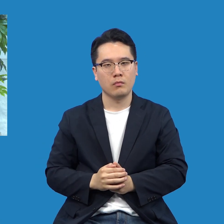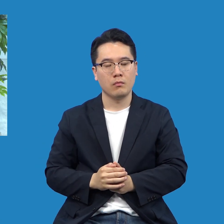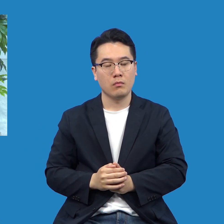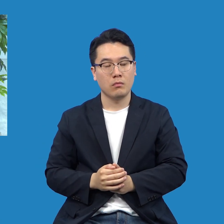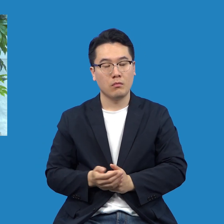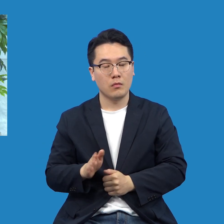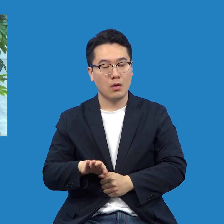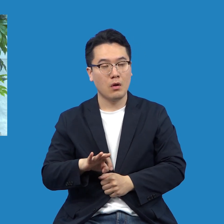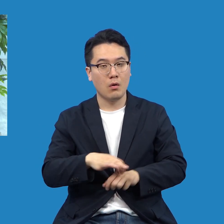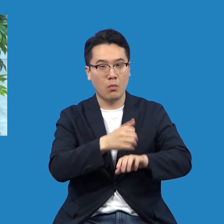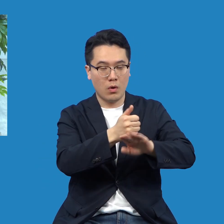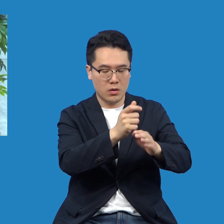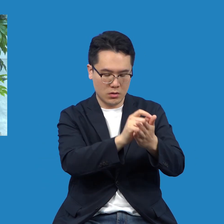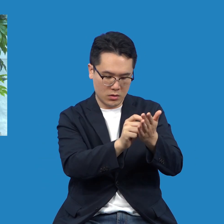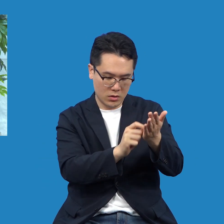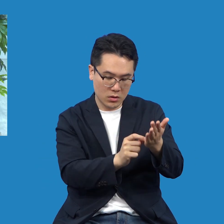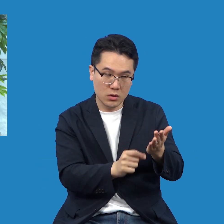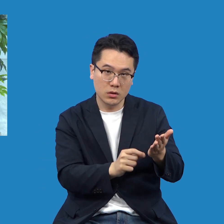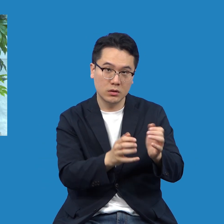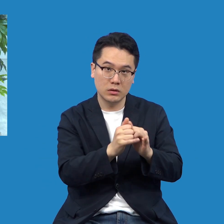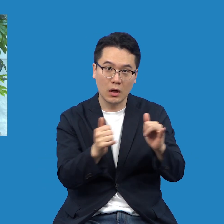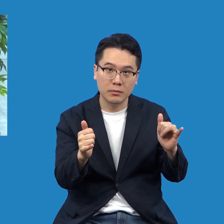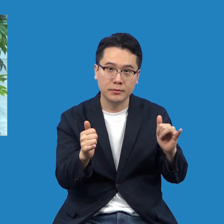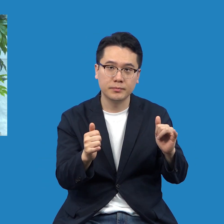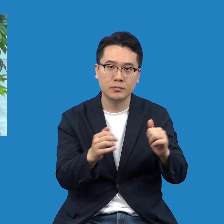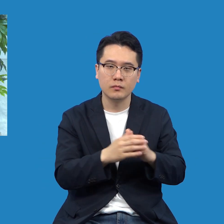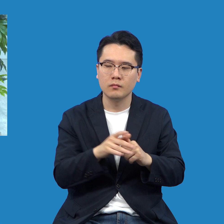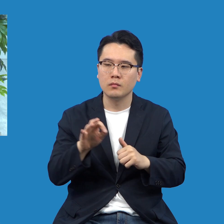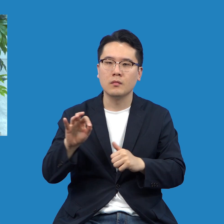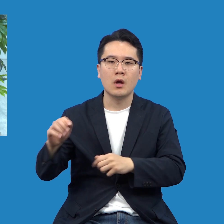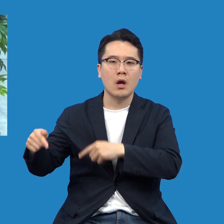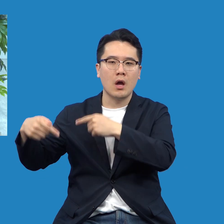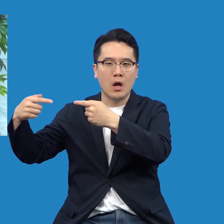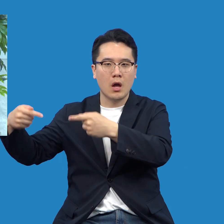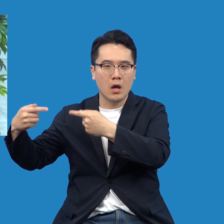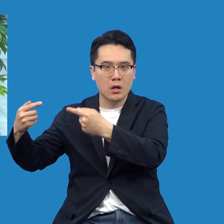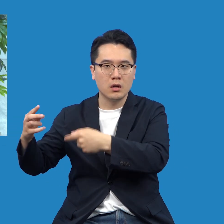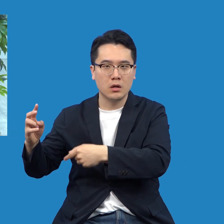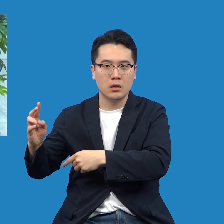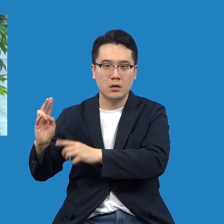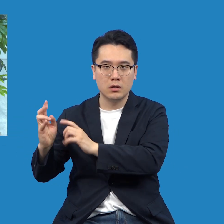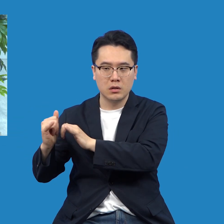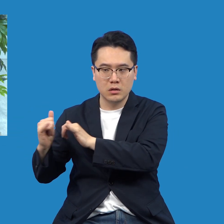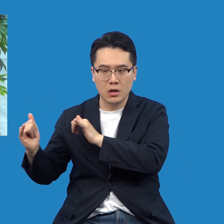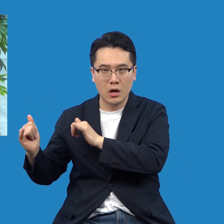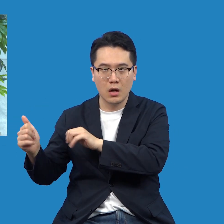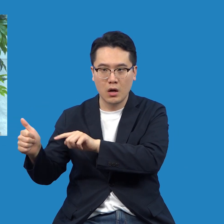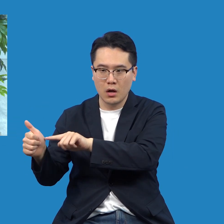엘리야로부터 엘리사에게로 그 지도력이 이양되는 사건을